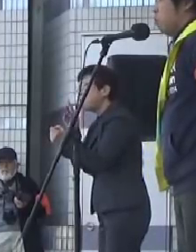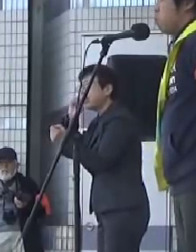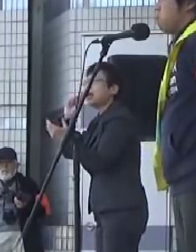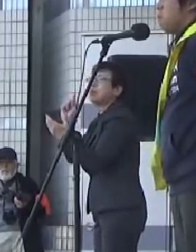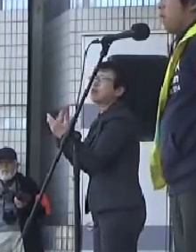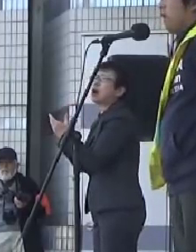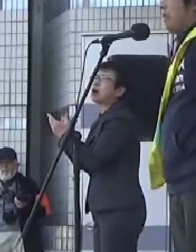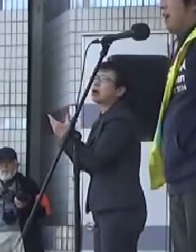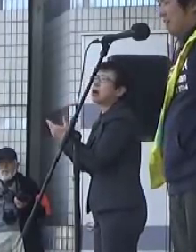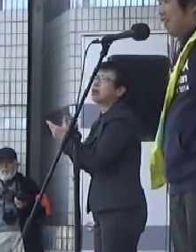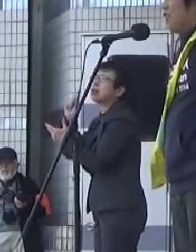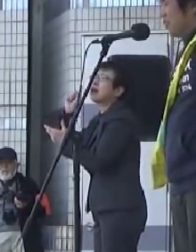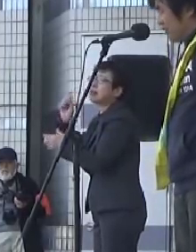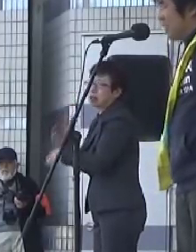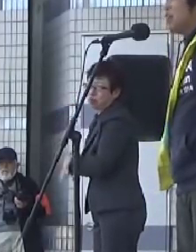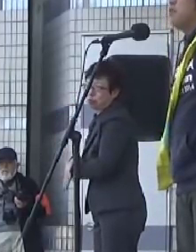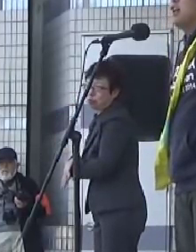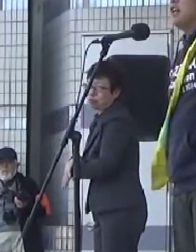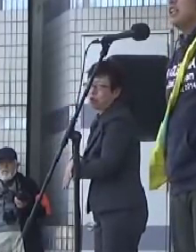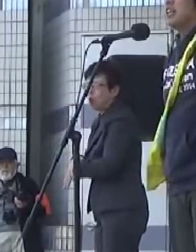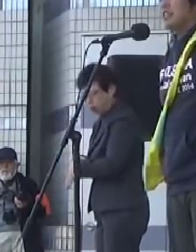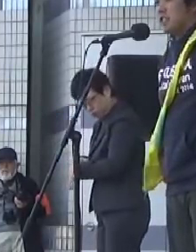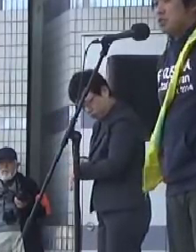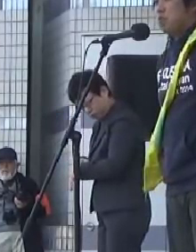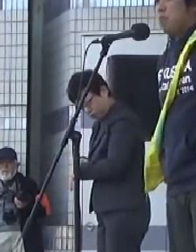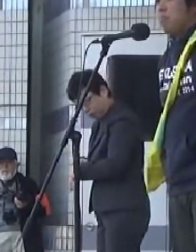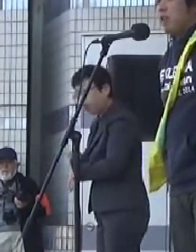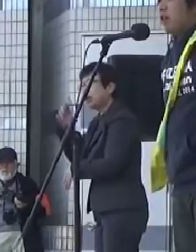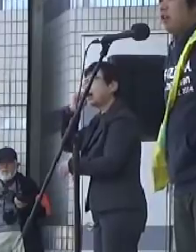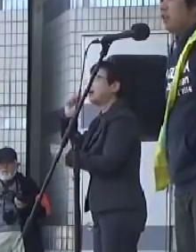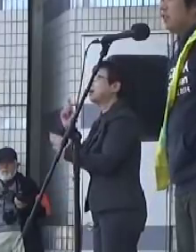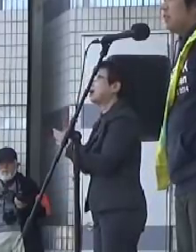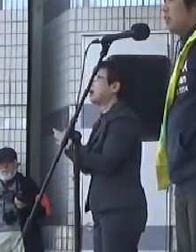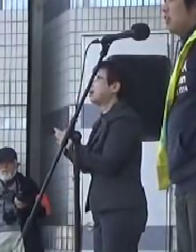。本当に何も考えてないんです。